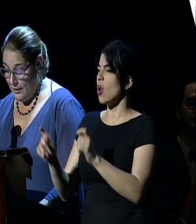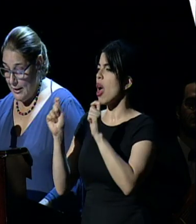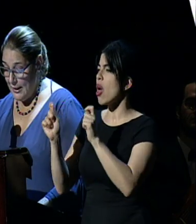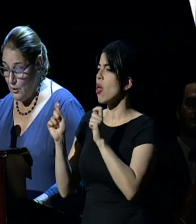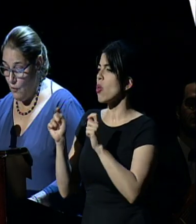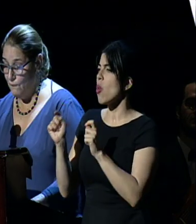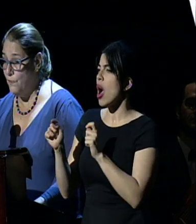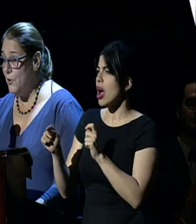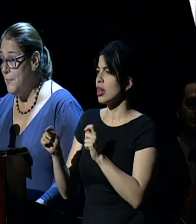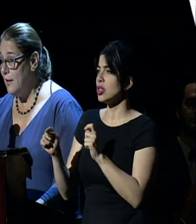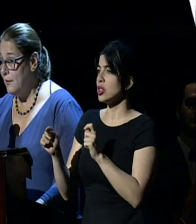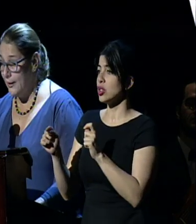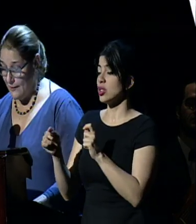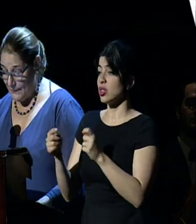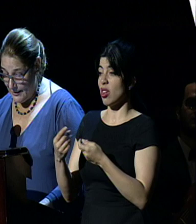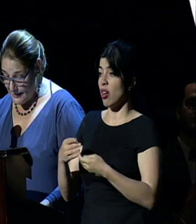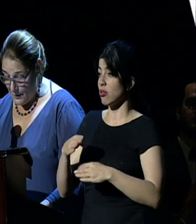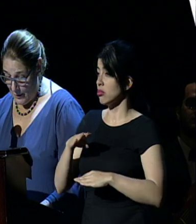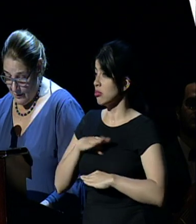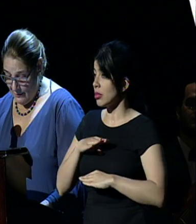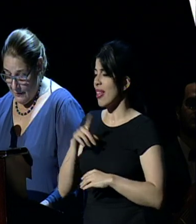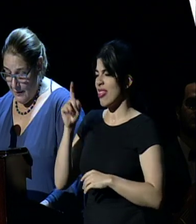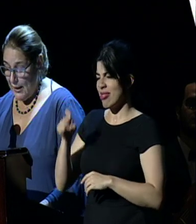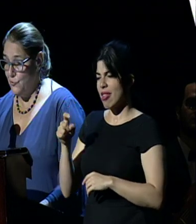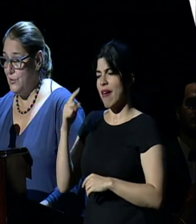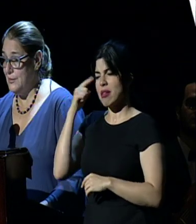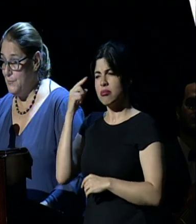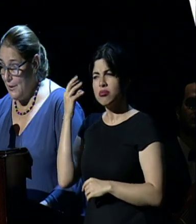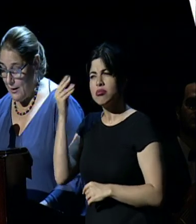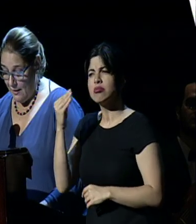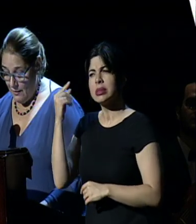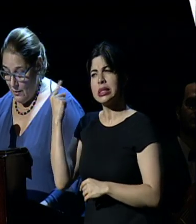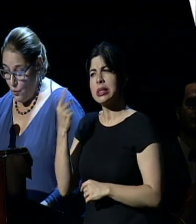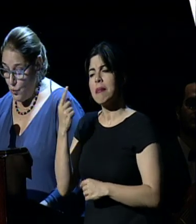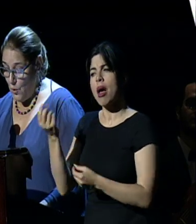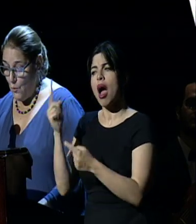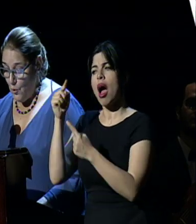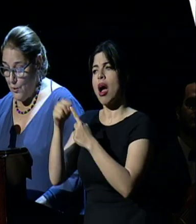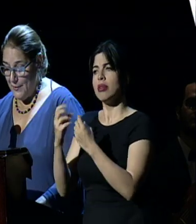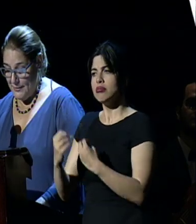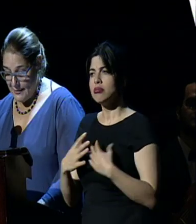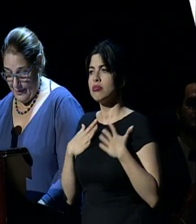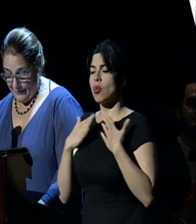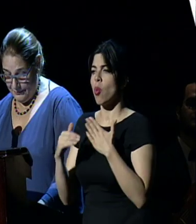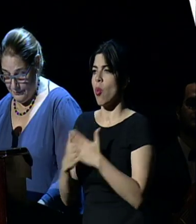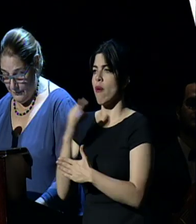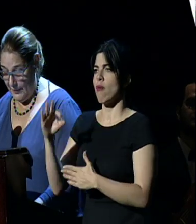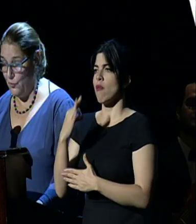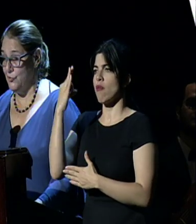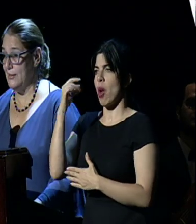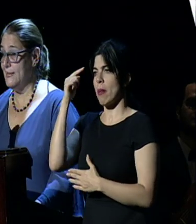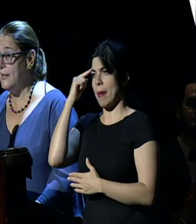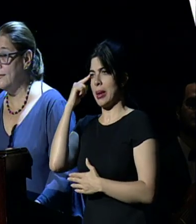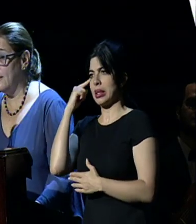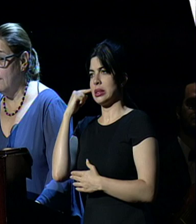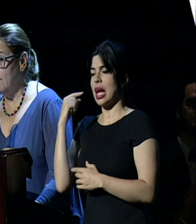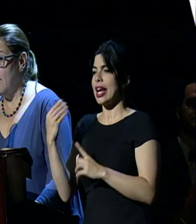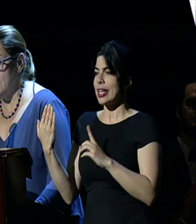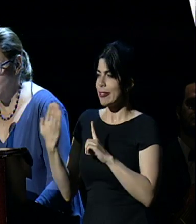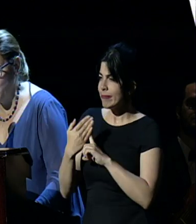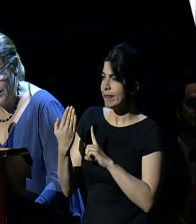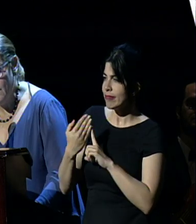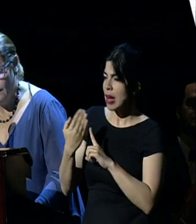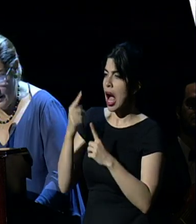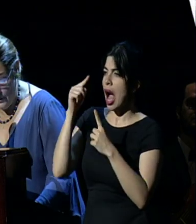educación inconforme y reflexiva, que nos inspire un nuevo modo de pensar y nos incite